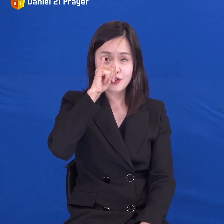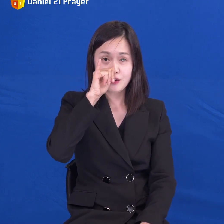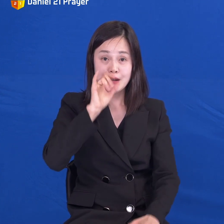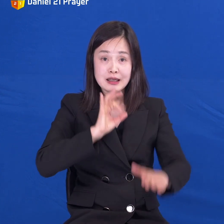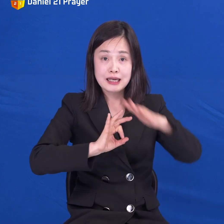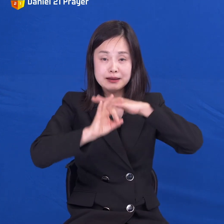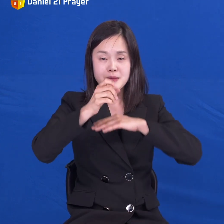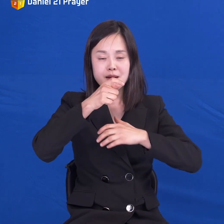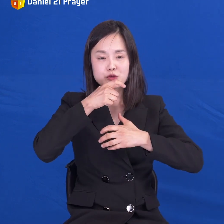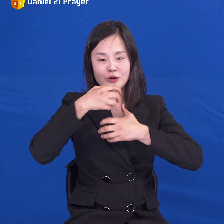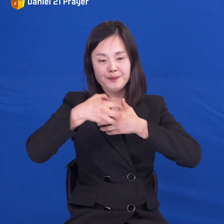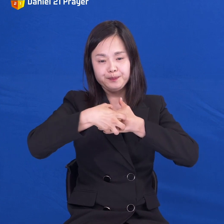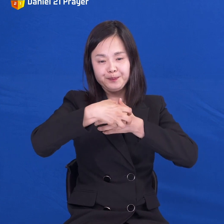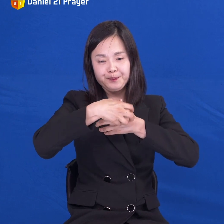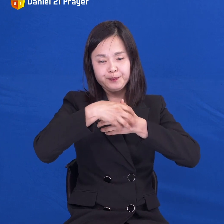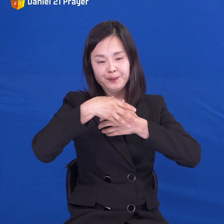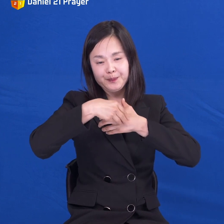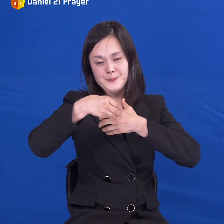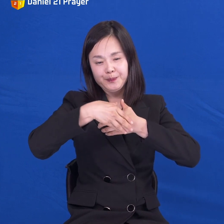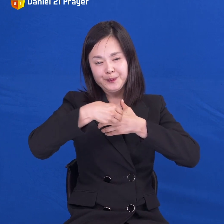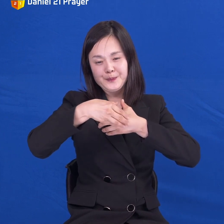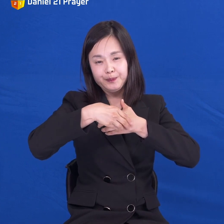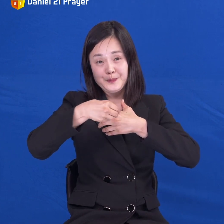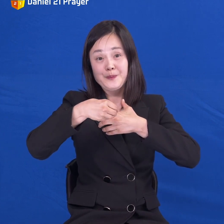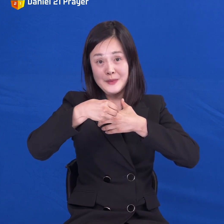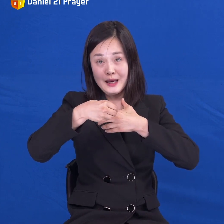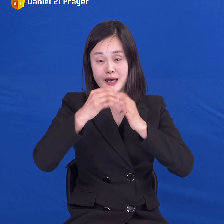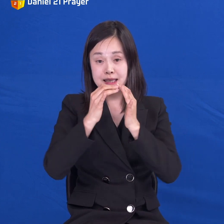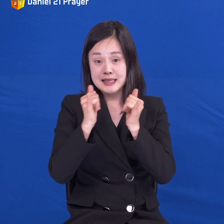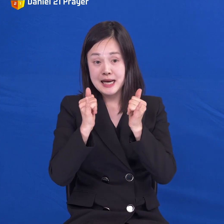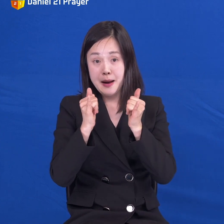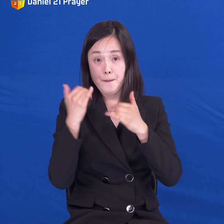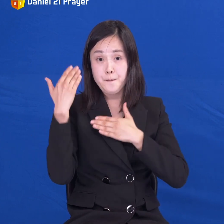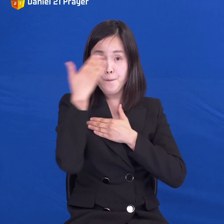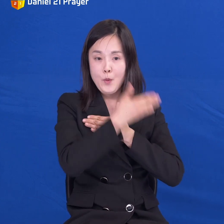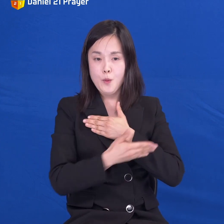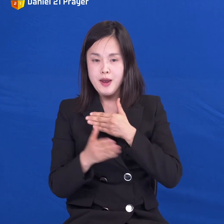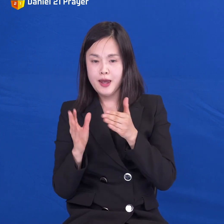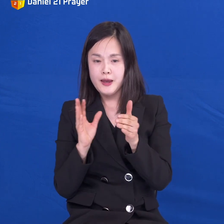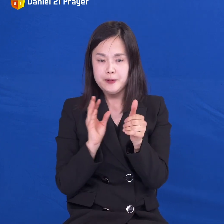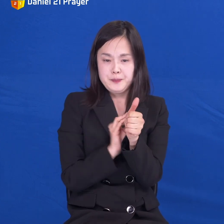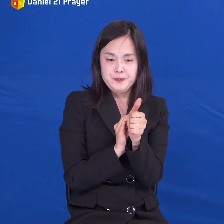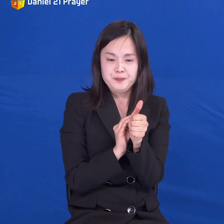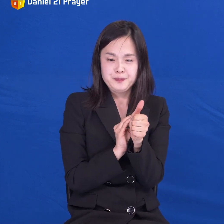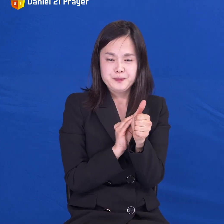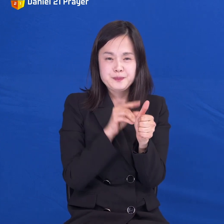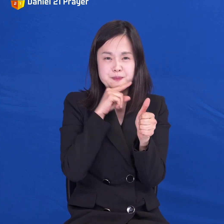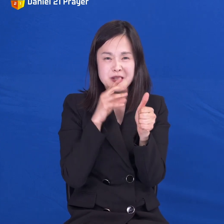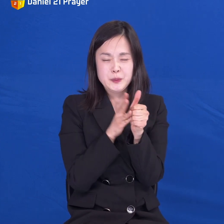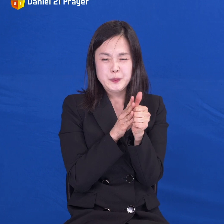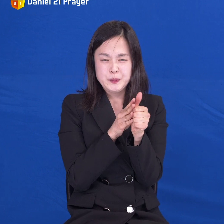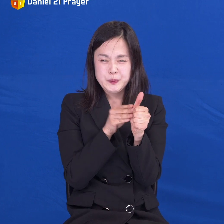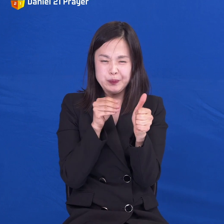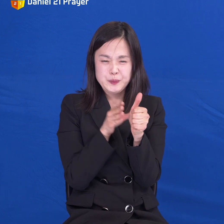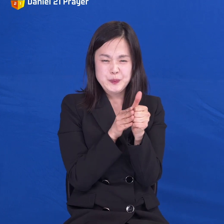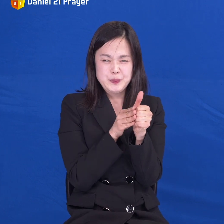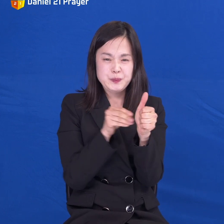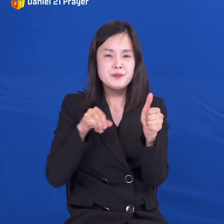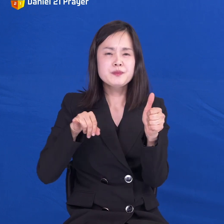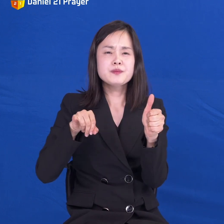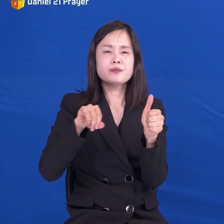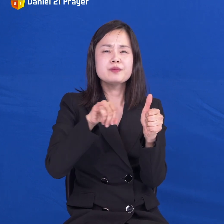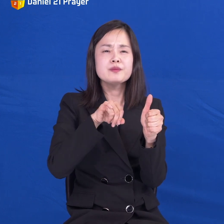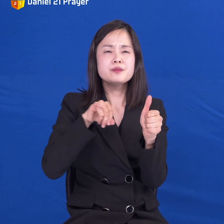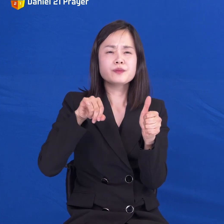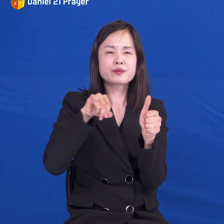맡으면 딱 날아가서 이 살갗에 붙어서 부드러운 것에 타고 가서 피를 빨아먹습니다. 몰라요. 국수처럼